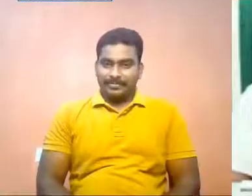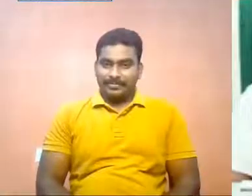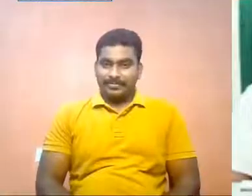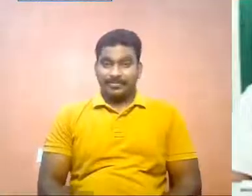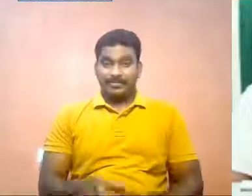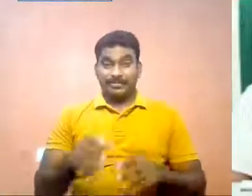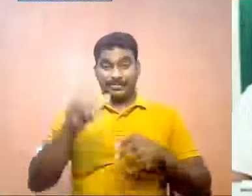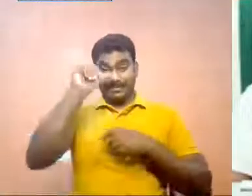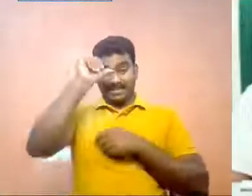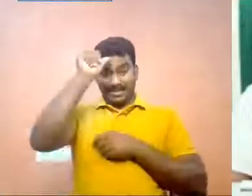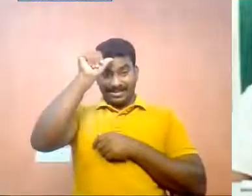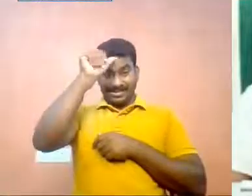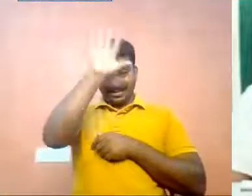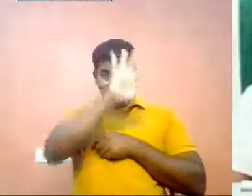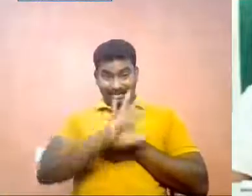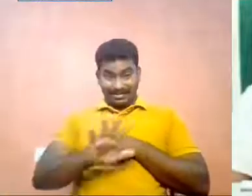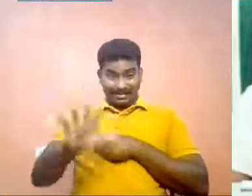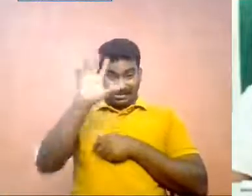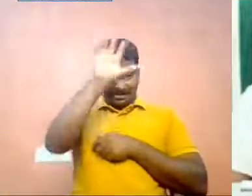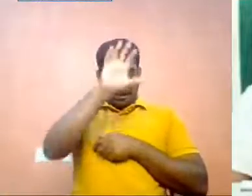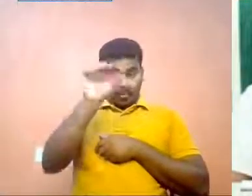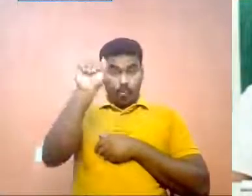അവരുടെ ഭാഷയിൽ കാര്യങ്ങൾ മനസ്സിലാക്കിക്കുന്നതിന്